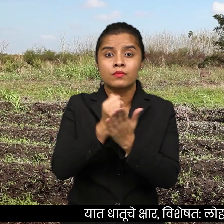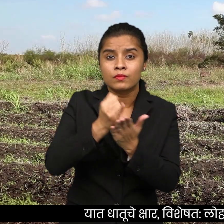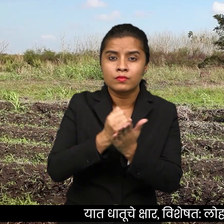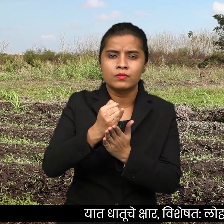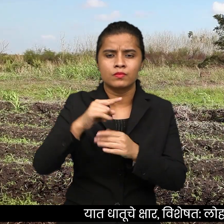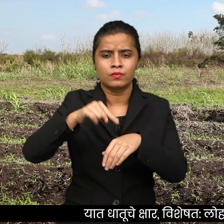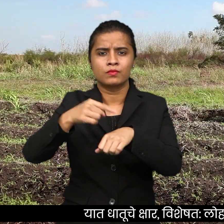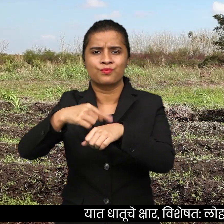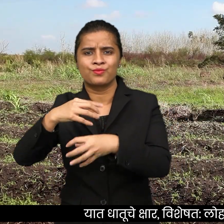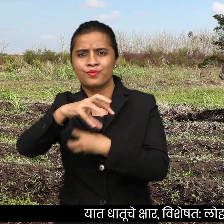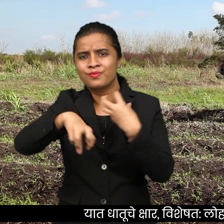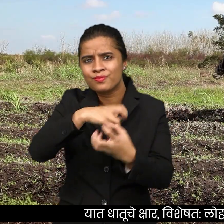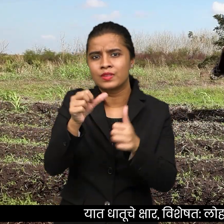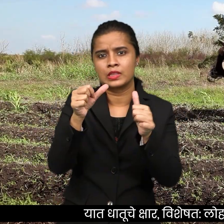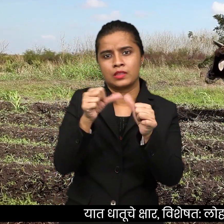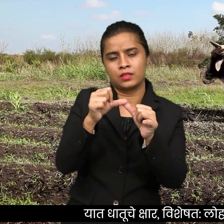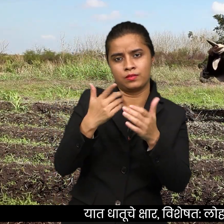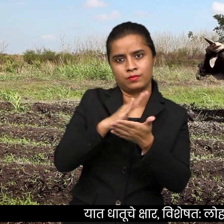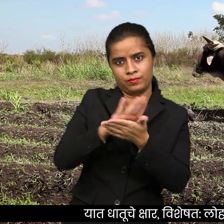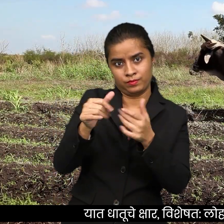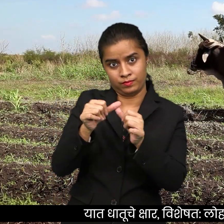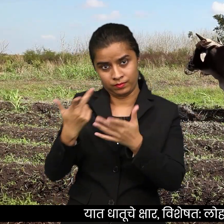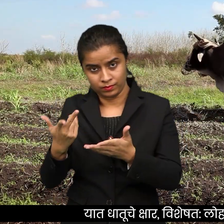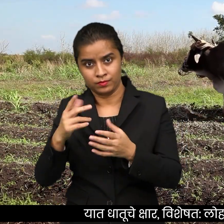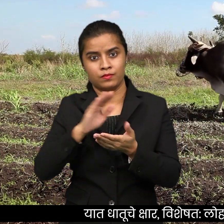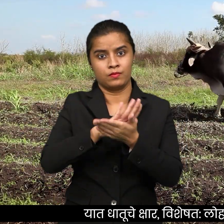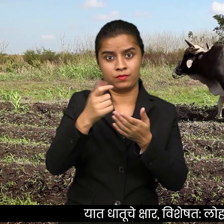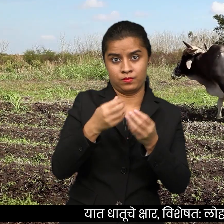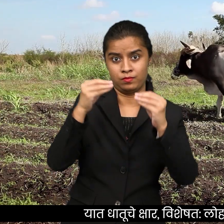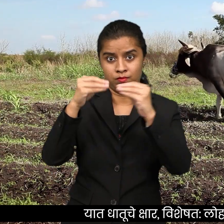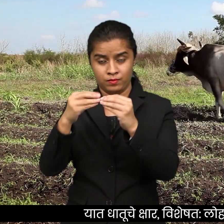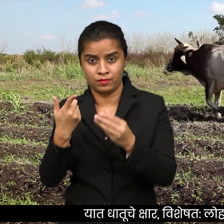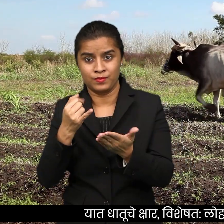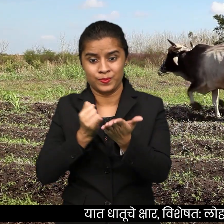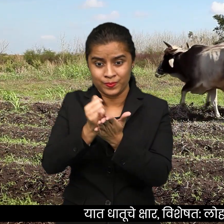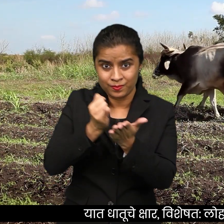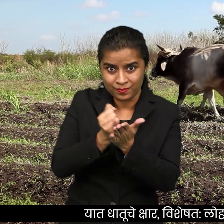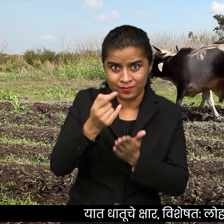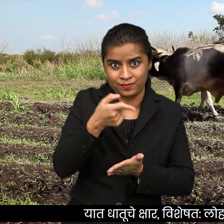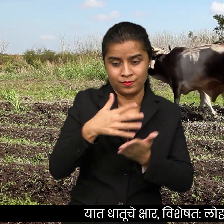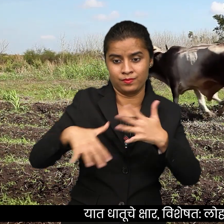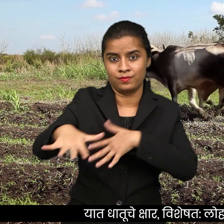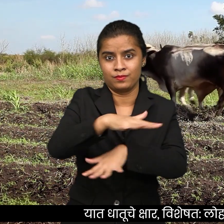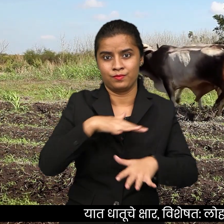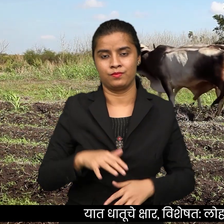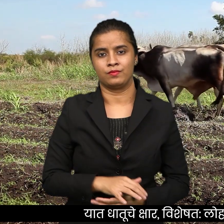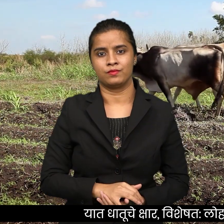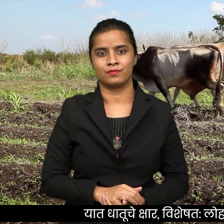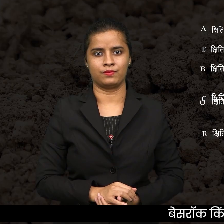यात धातूचे क्षार, विशेषतः लोह ऑक्साईड मोठ्या प्रमाणात